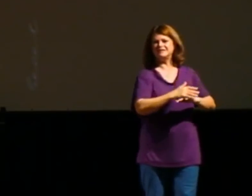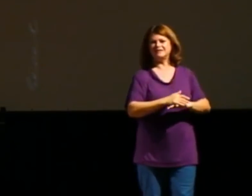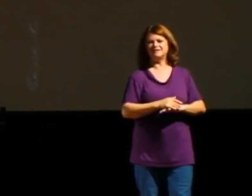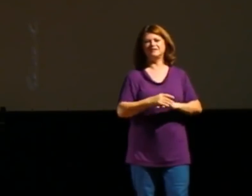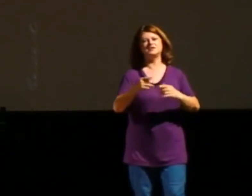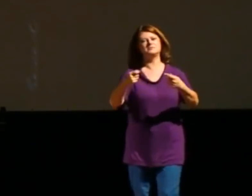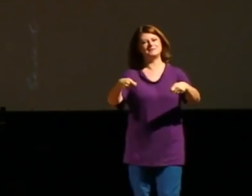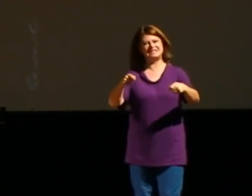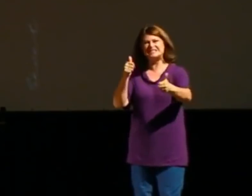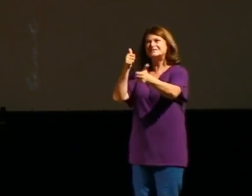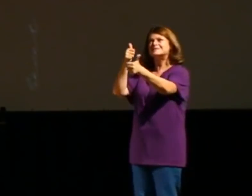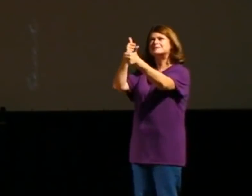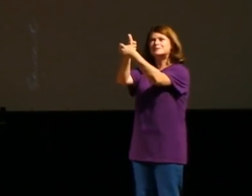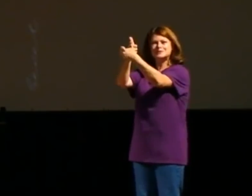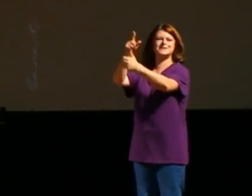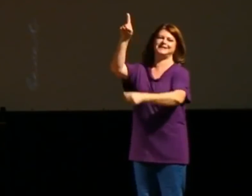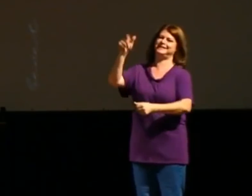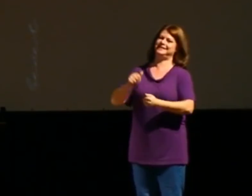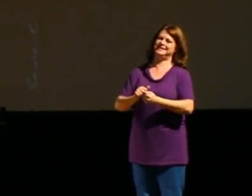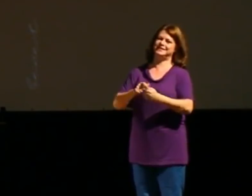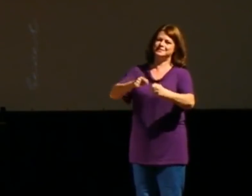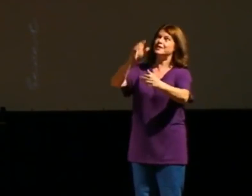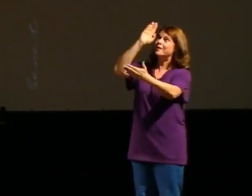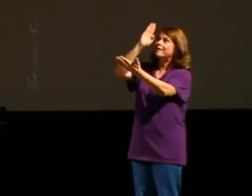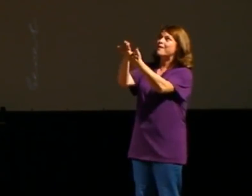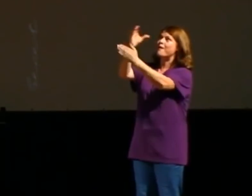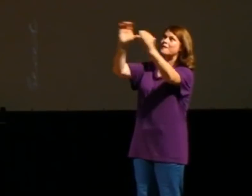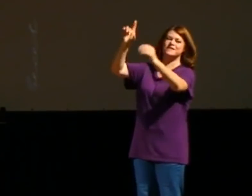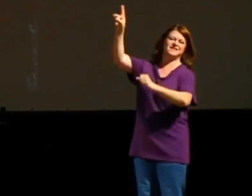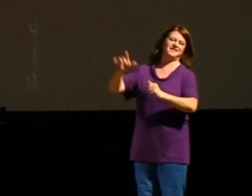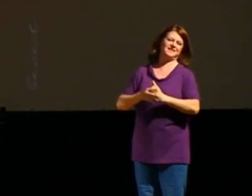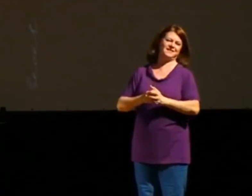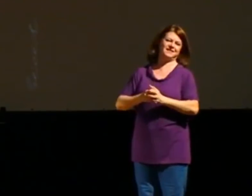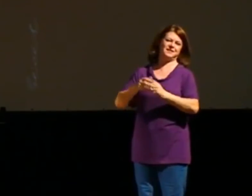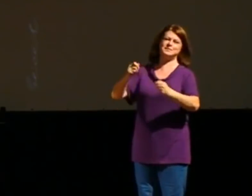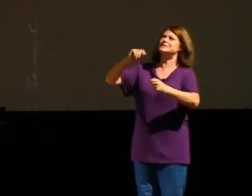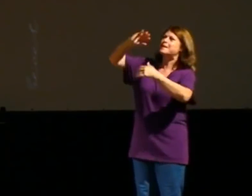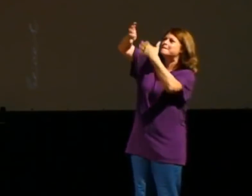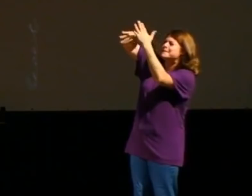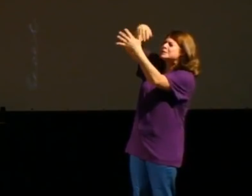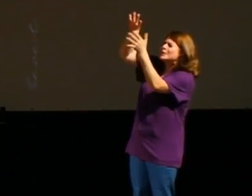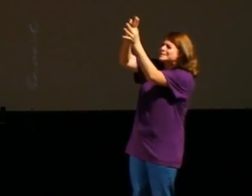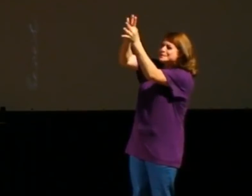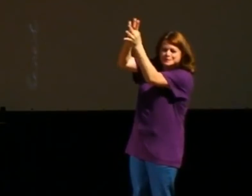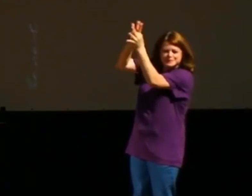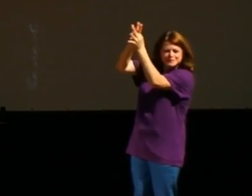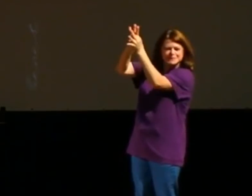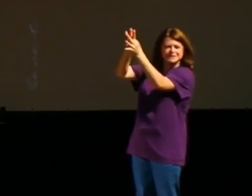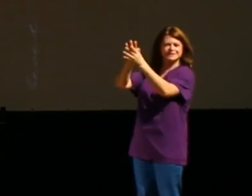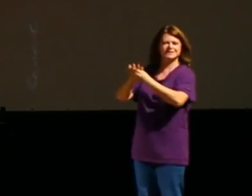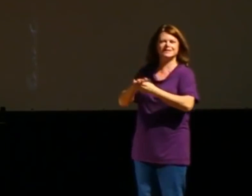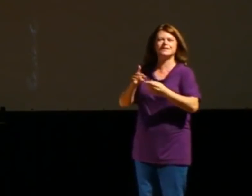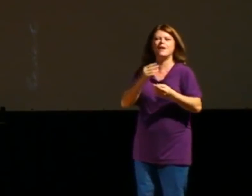nele, que você convide ele, que você se misture com ele, saliva com saliva, dedo dentro